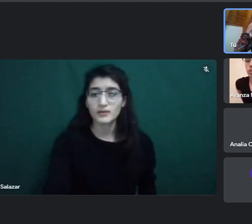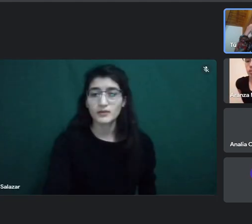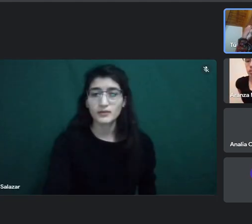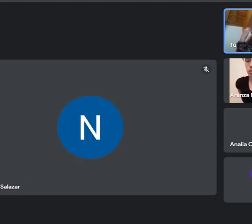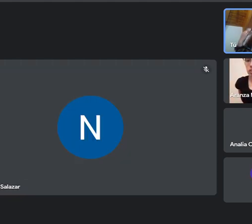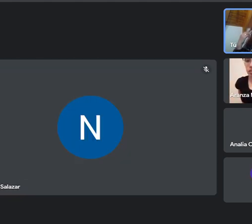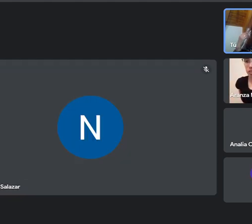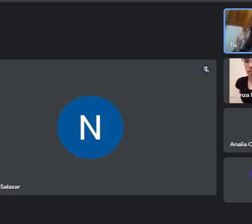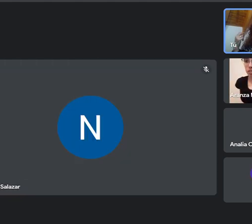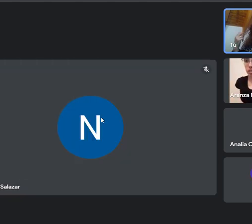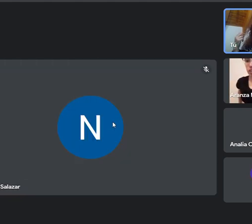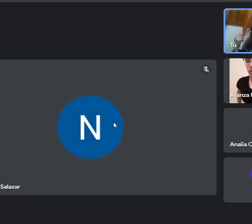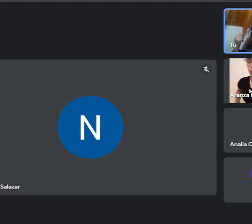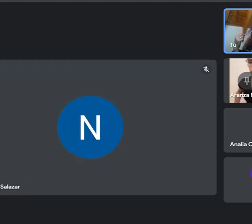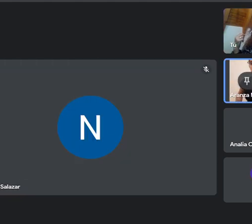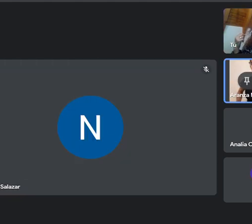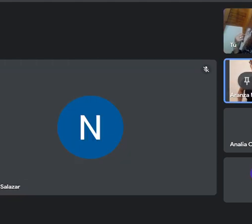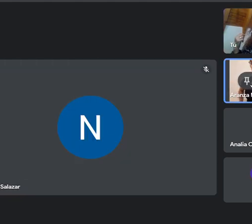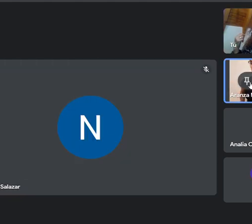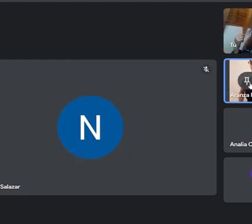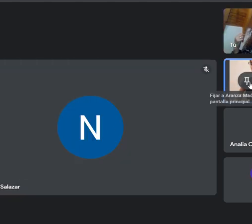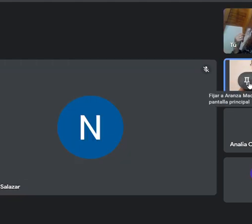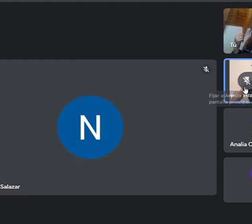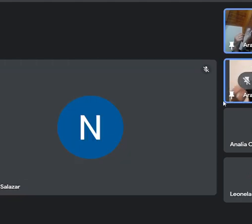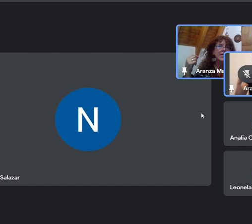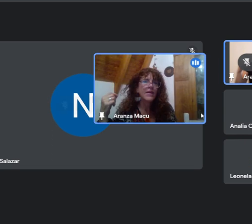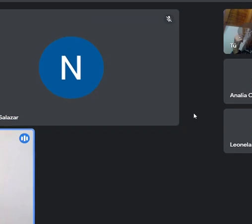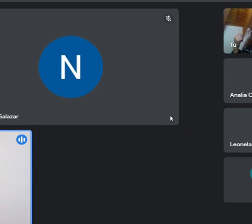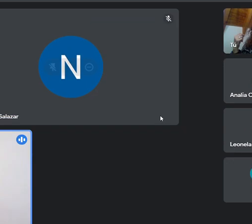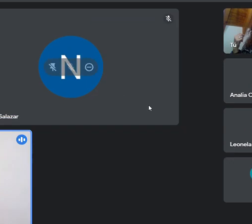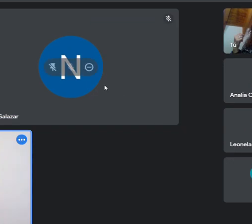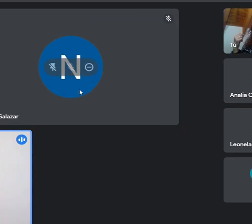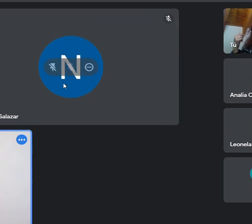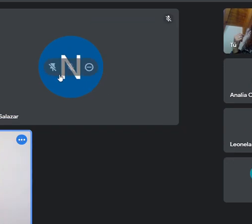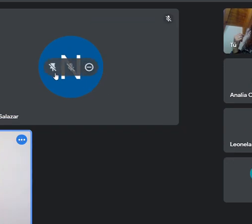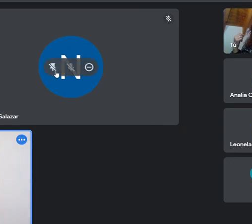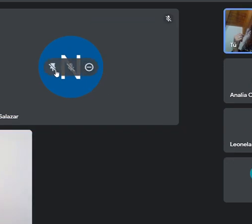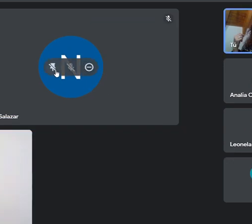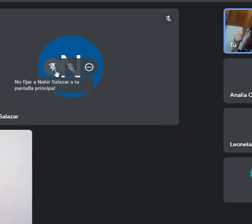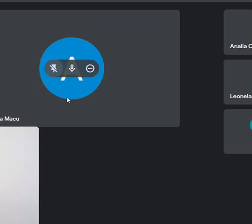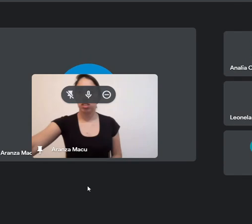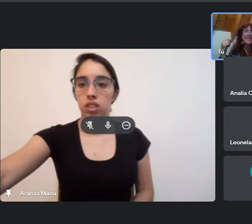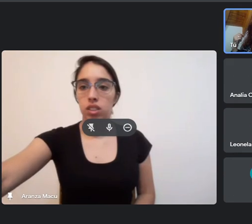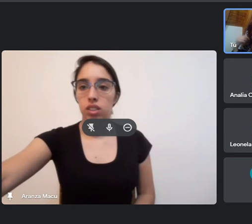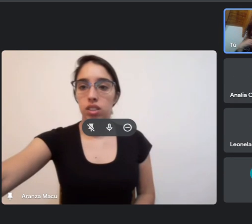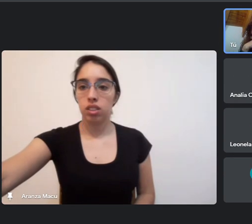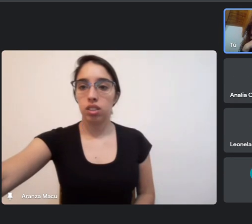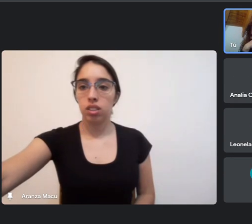sí. ¿Cambiás, Aranza? Cambié el tema, pero sí. Bien, gracias.